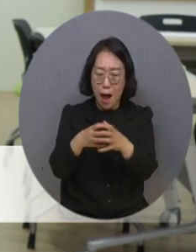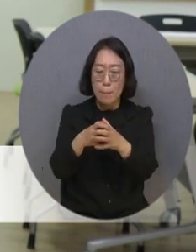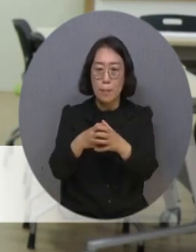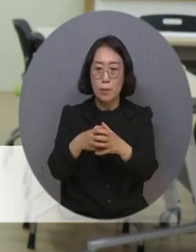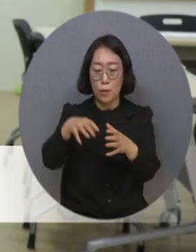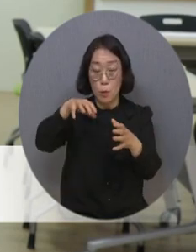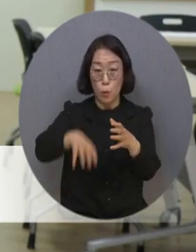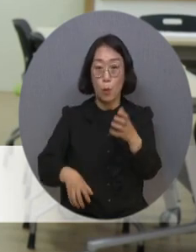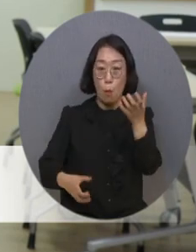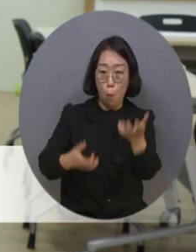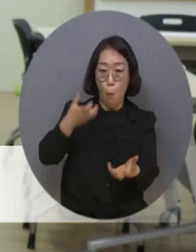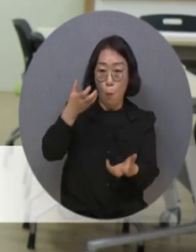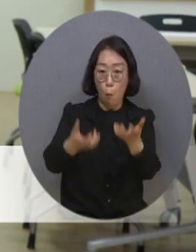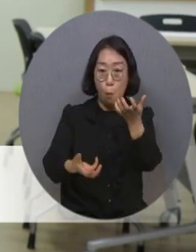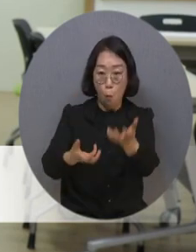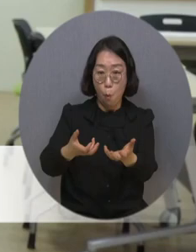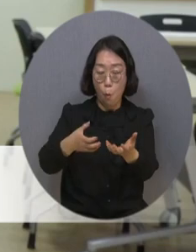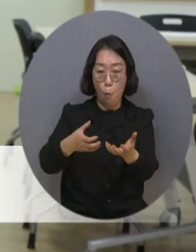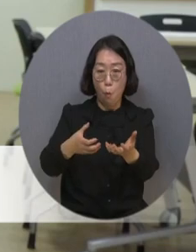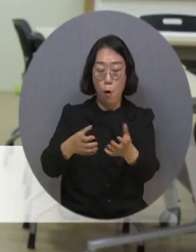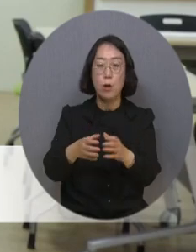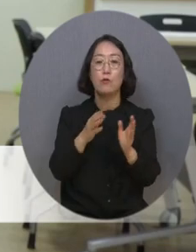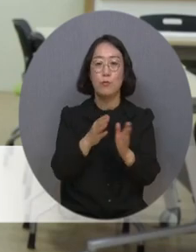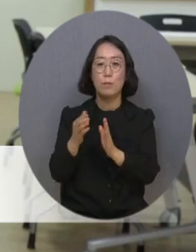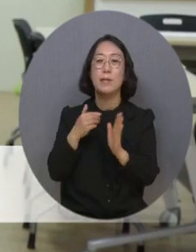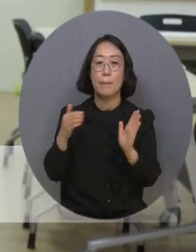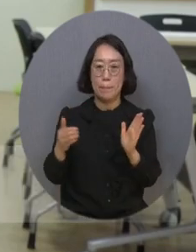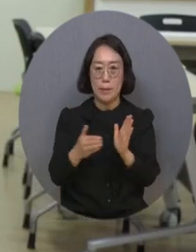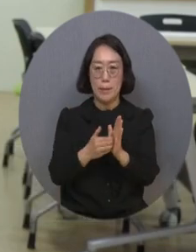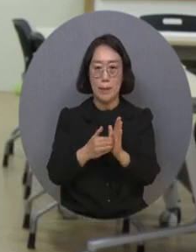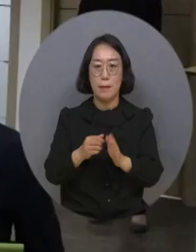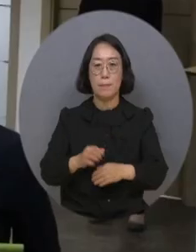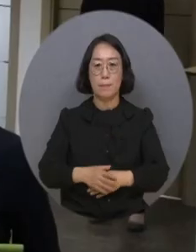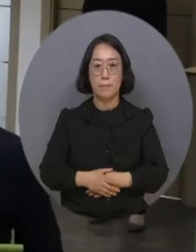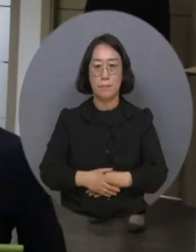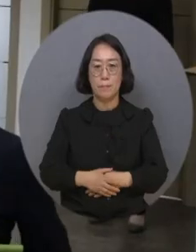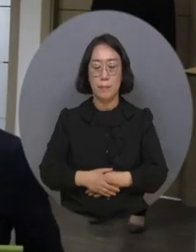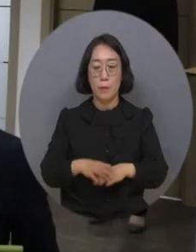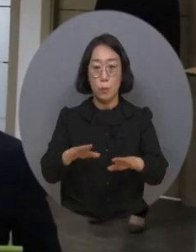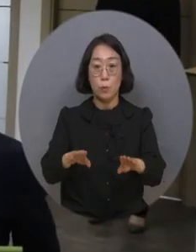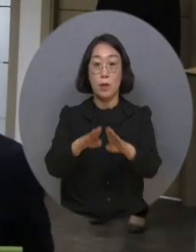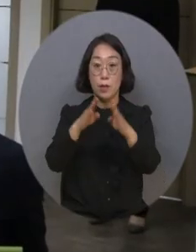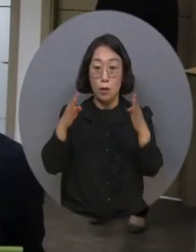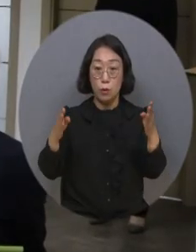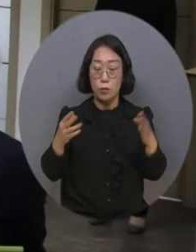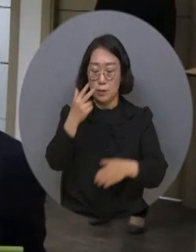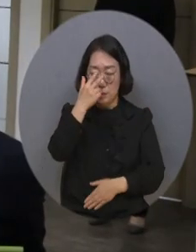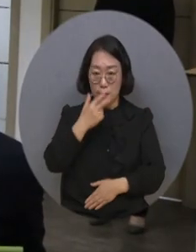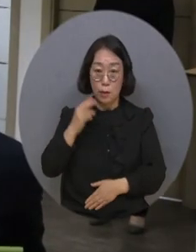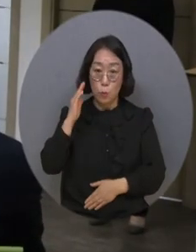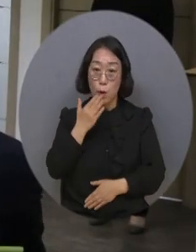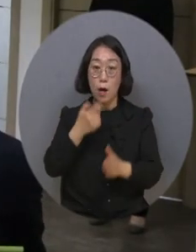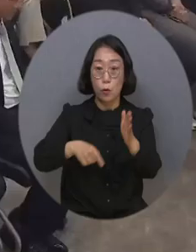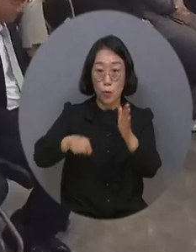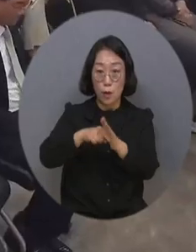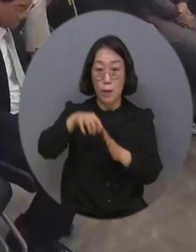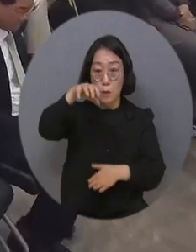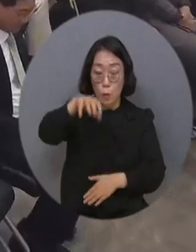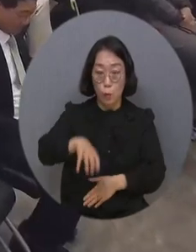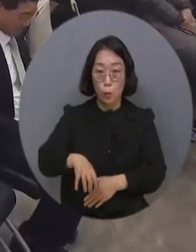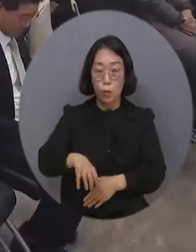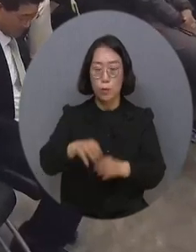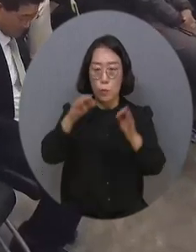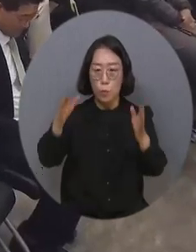건물에 통합해서 입주할 수 있도록 저희들이 준비를 해왔습니다. 이번에 개소한 시각 청각장애인 통합센터는